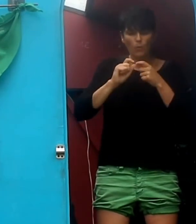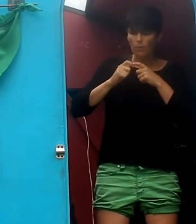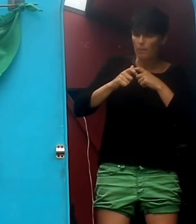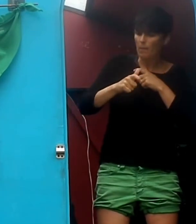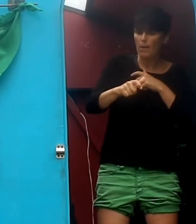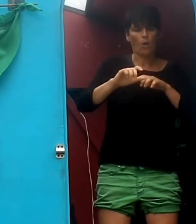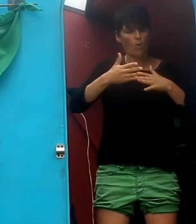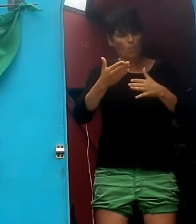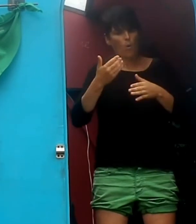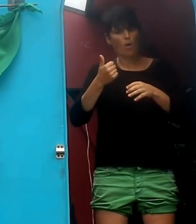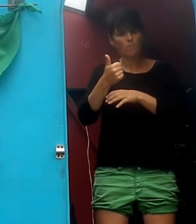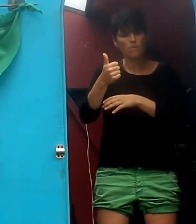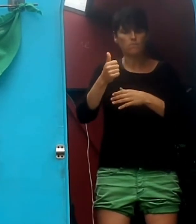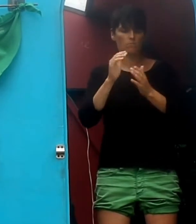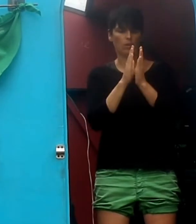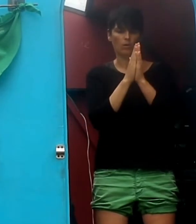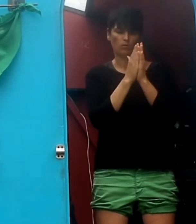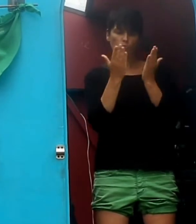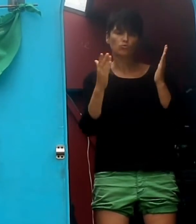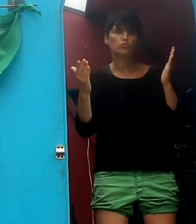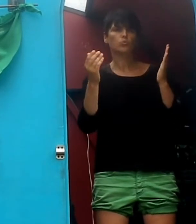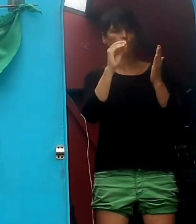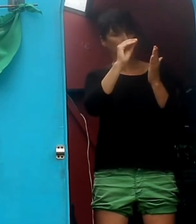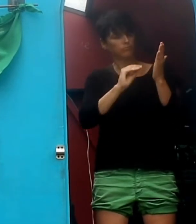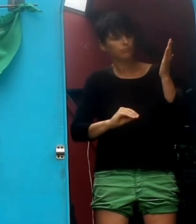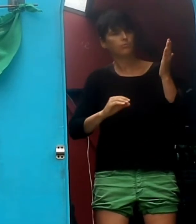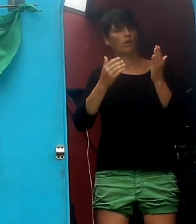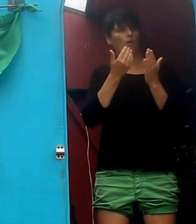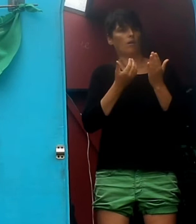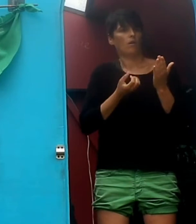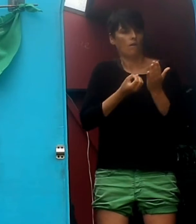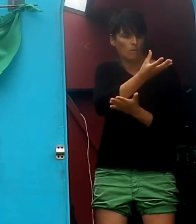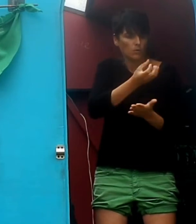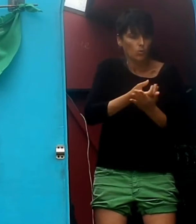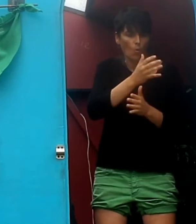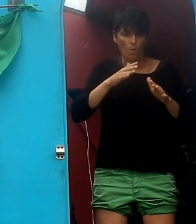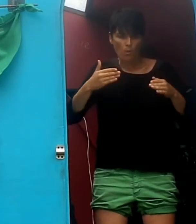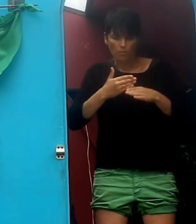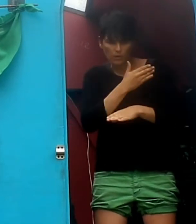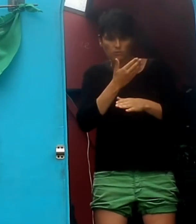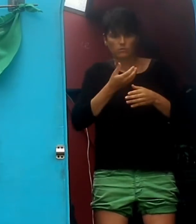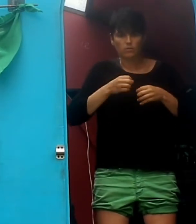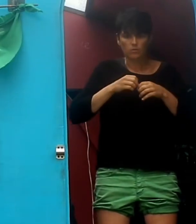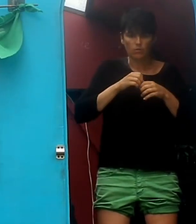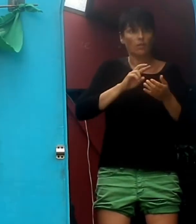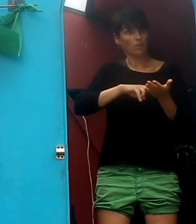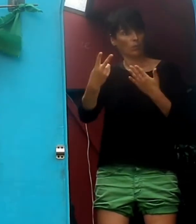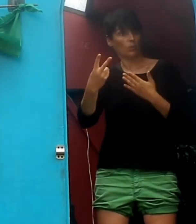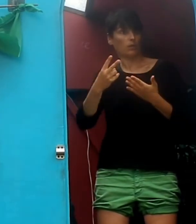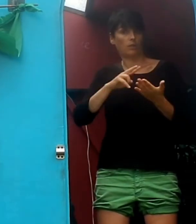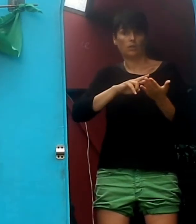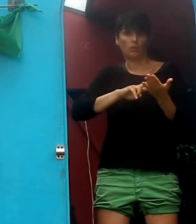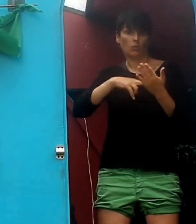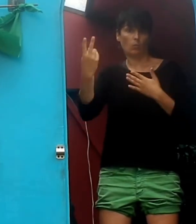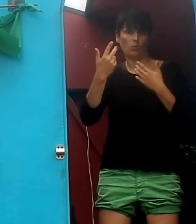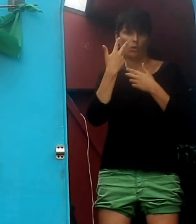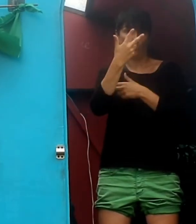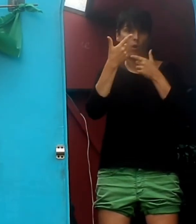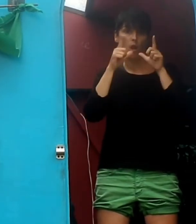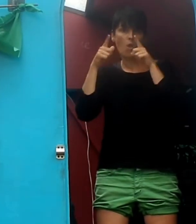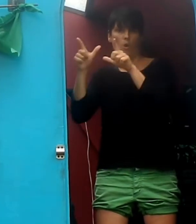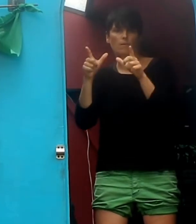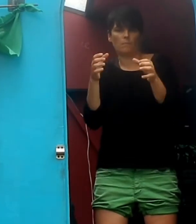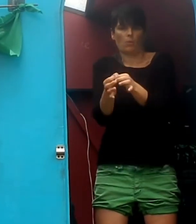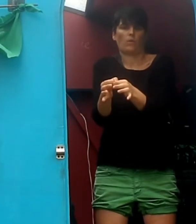moment, tout ça. Donc elles font des brochures et des informations sur comment ça se passe. Et elles l'ont traduit donc dans 3